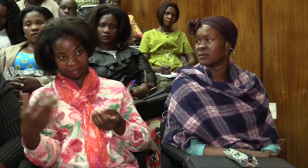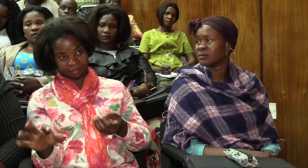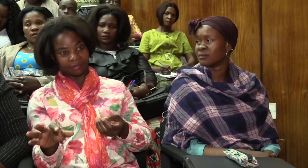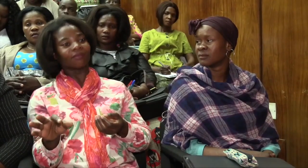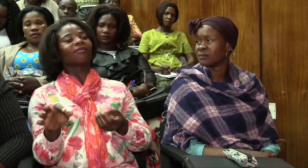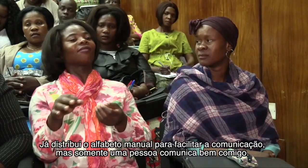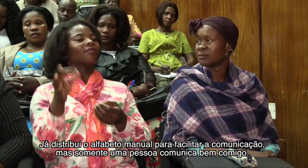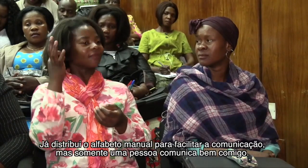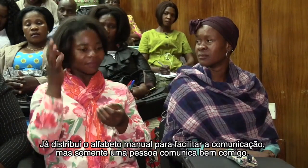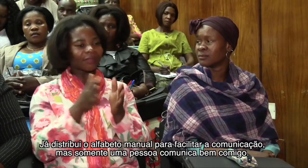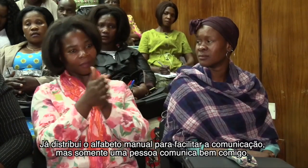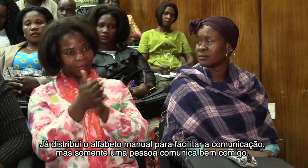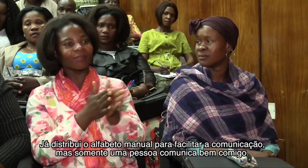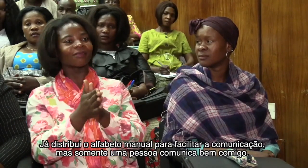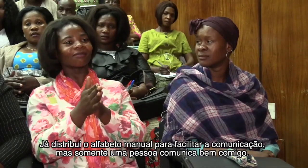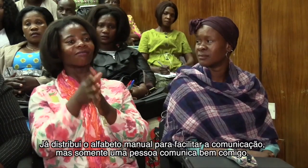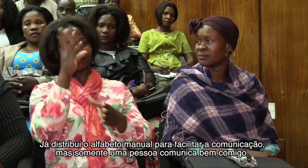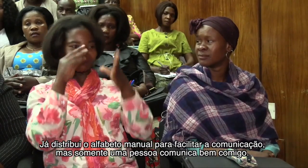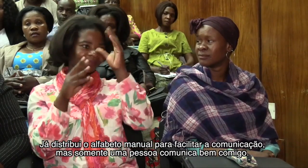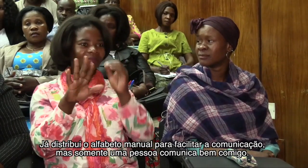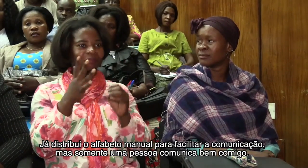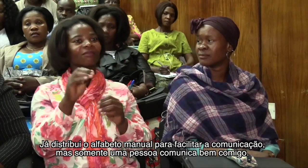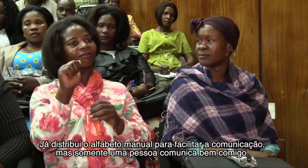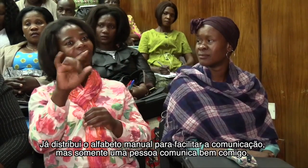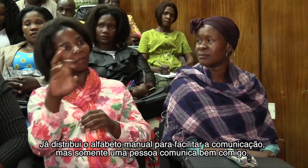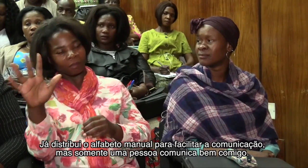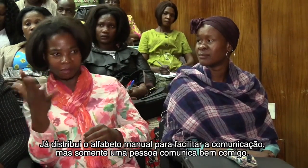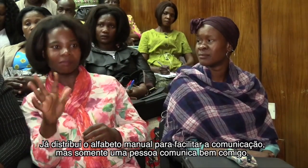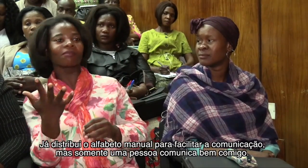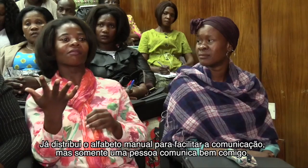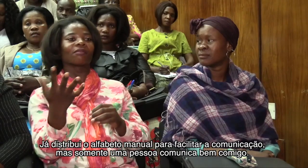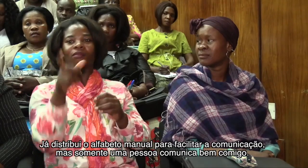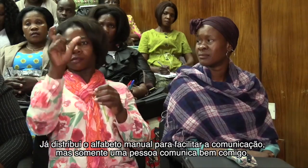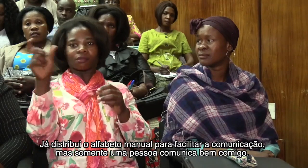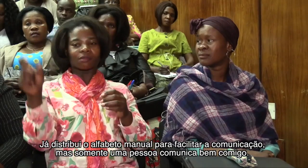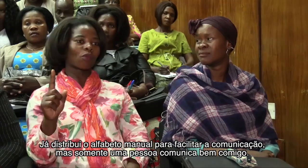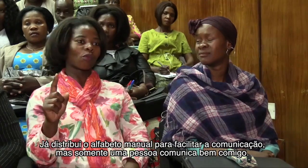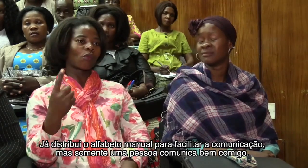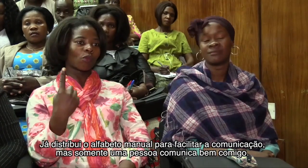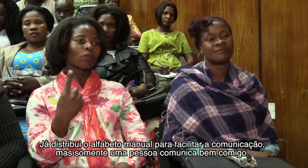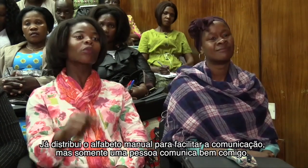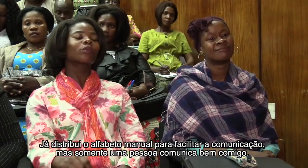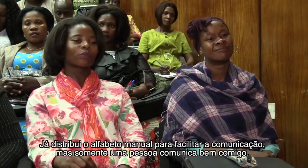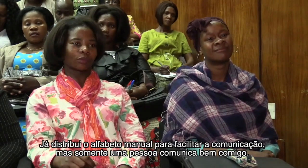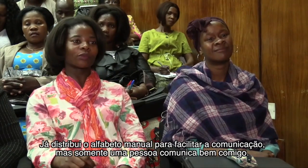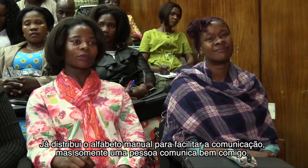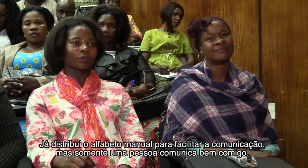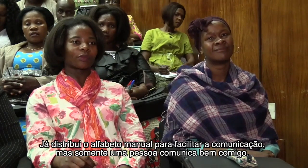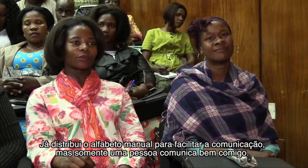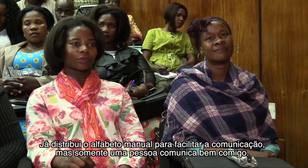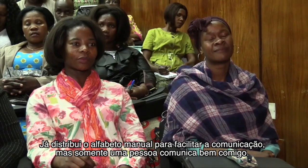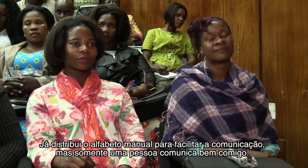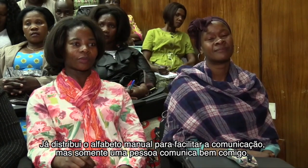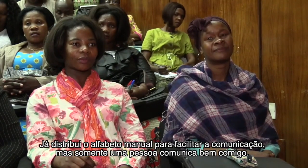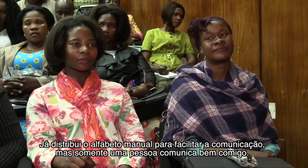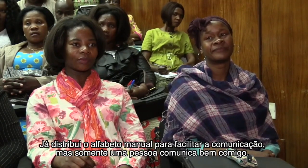Sim, eu dizia que já distribuí o alfabeto manual, para algumas pessoas já aprenderam o alfabeto. Somente uma pessoa é